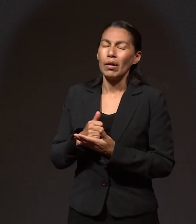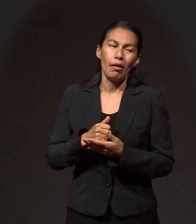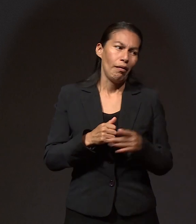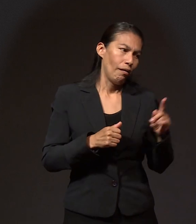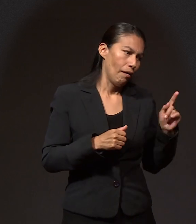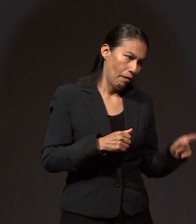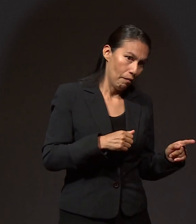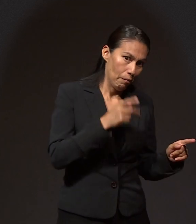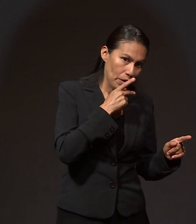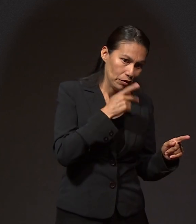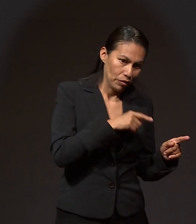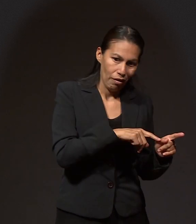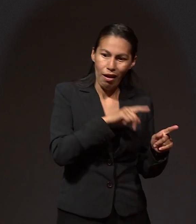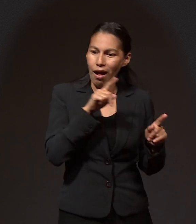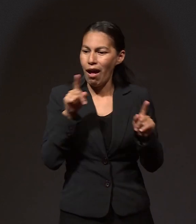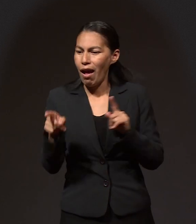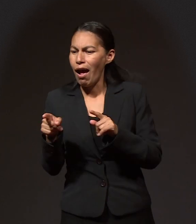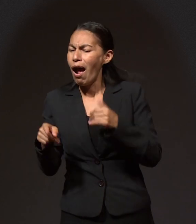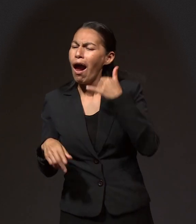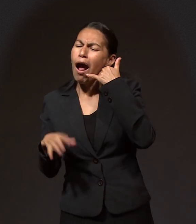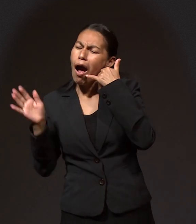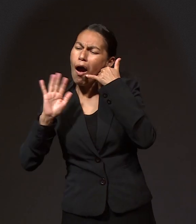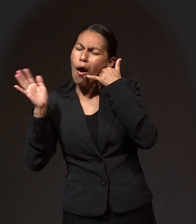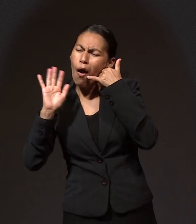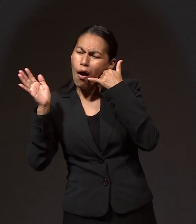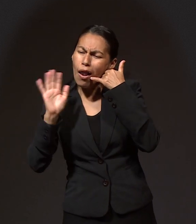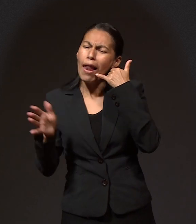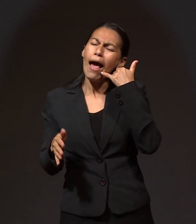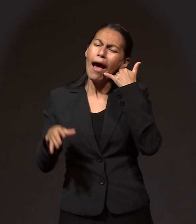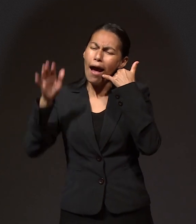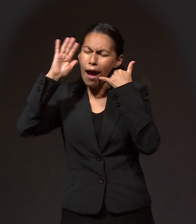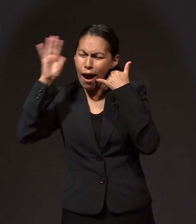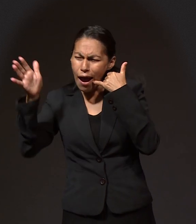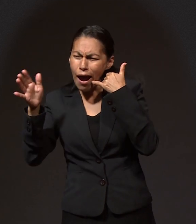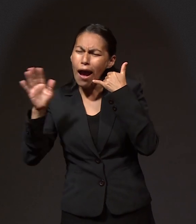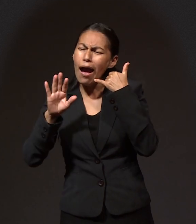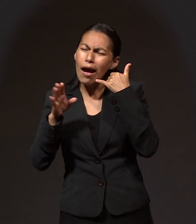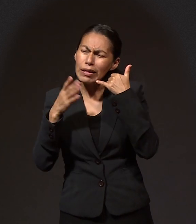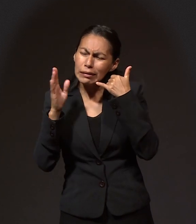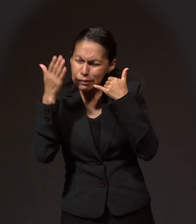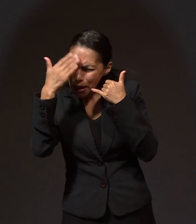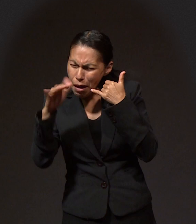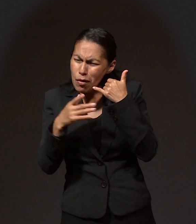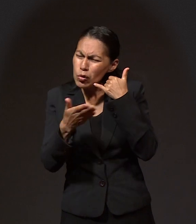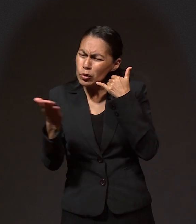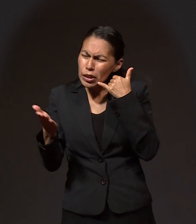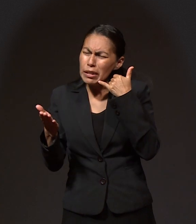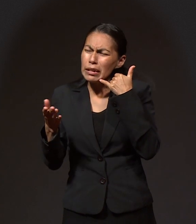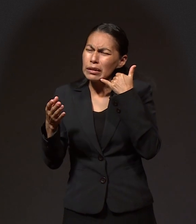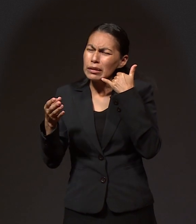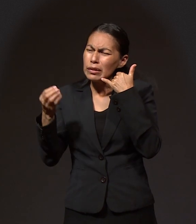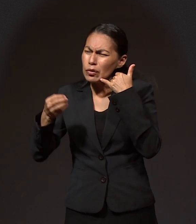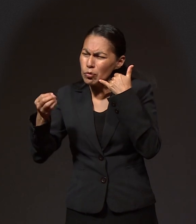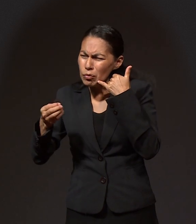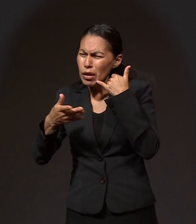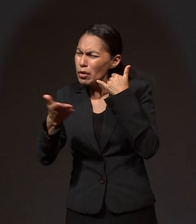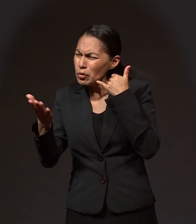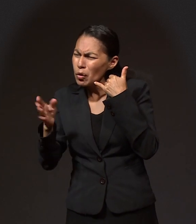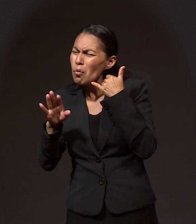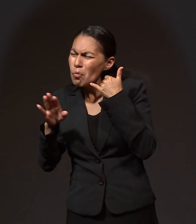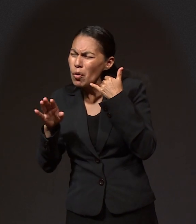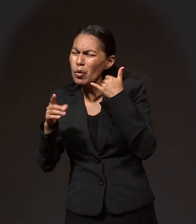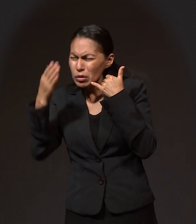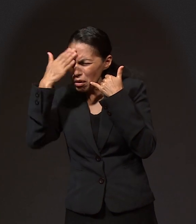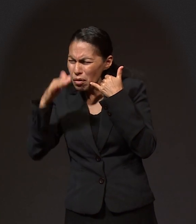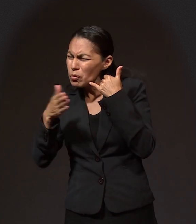de ese pastor, miren, hemos escuchado de ustedes. Tenemos aquí 20.000 Biblias, no sabemos qué hacer, y hemos escuchado que ustedes están bien organizados. Y ahí los